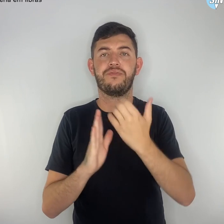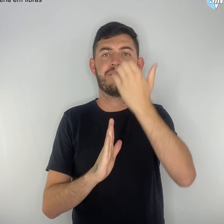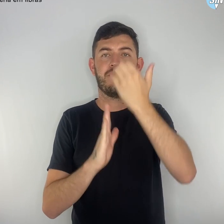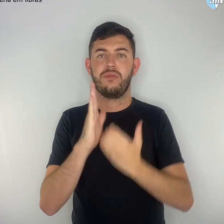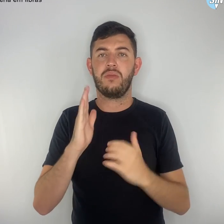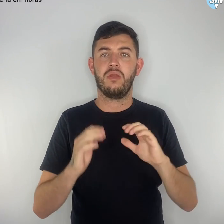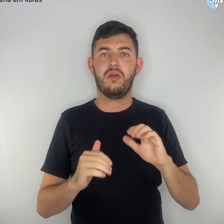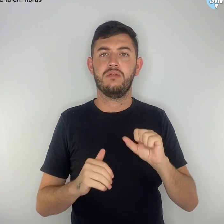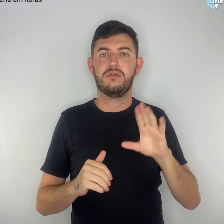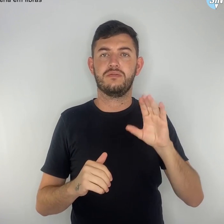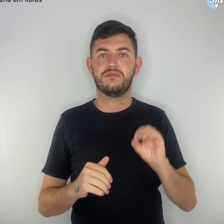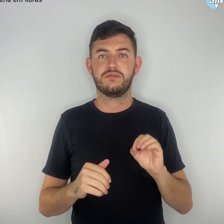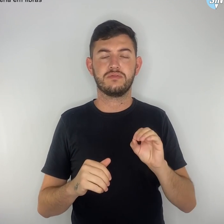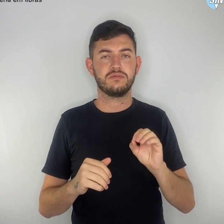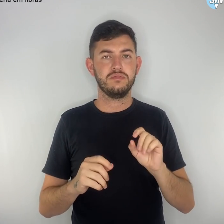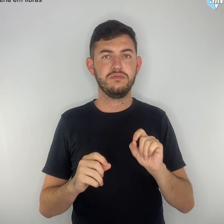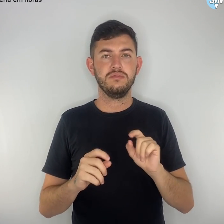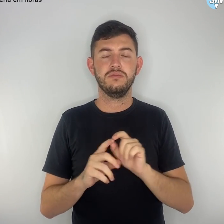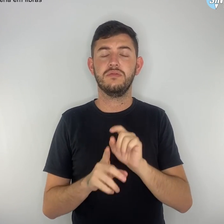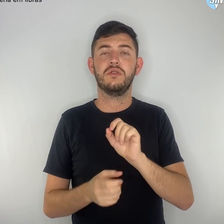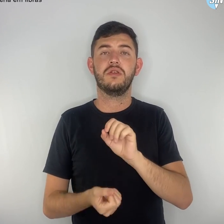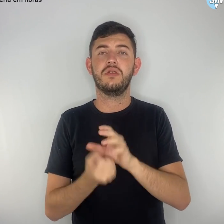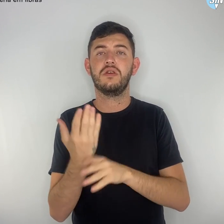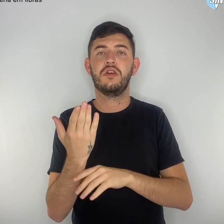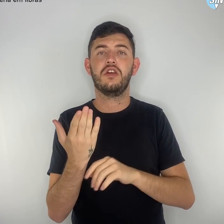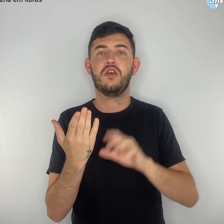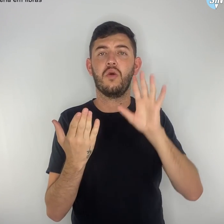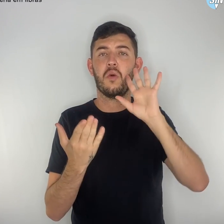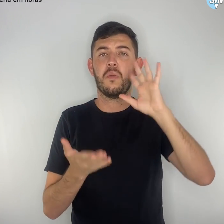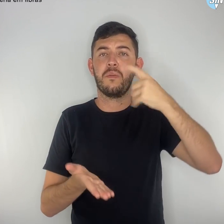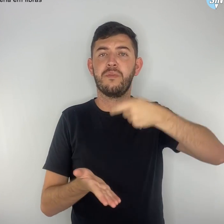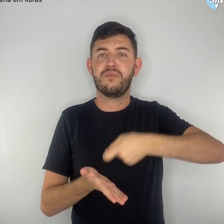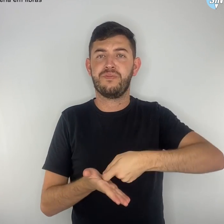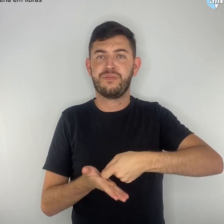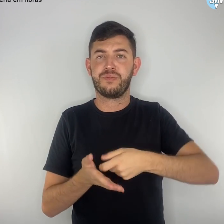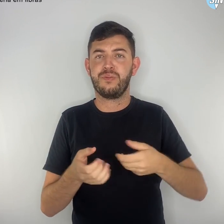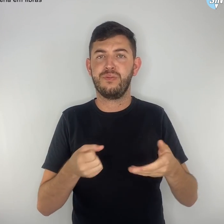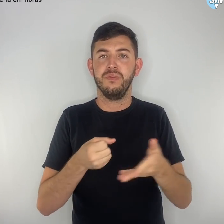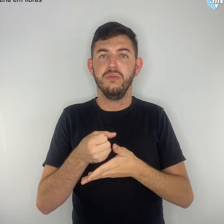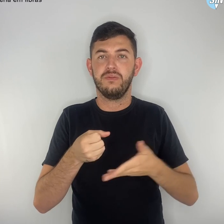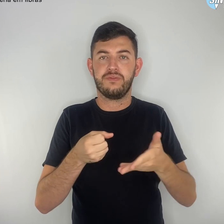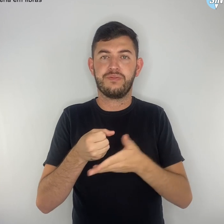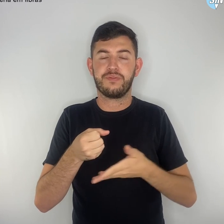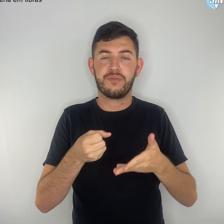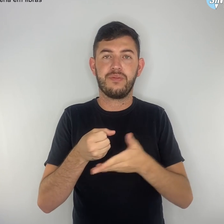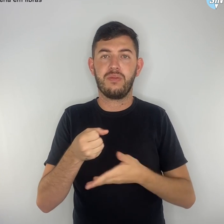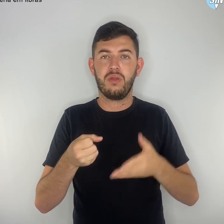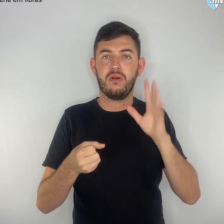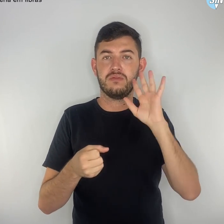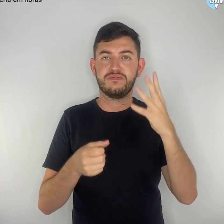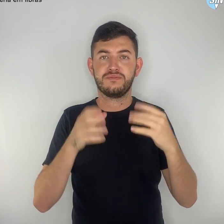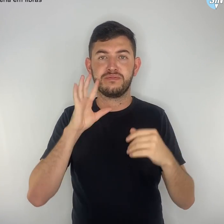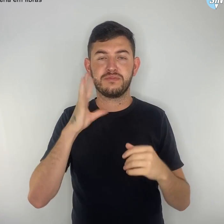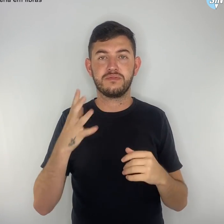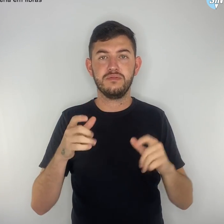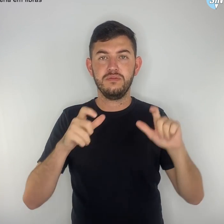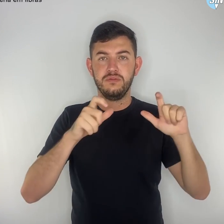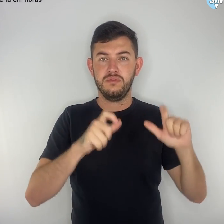isso criou uma jurisprudência que embasou a decisão do Supremo. Quando esse tipo